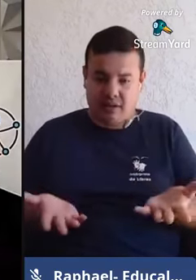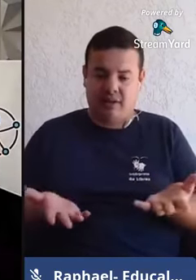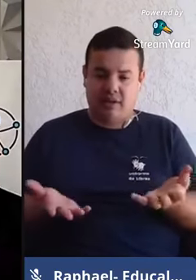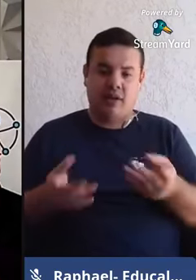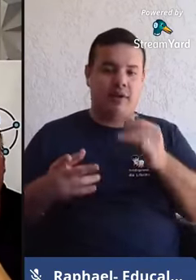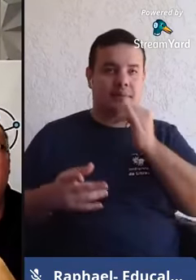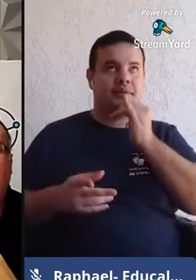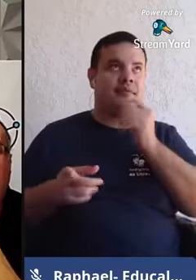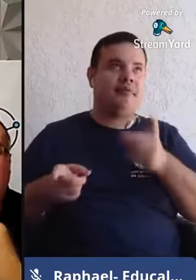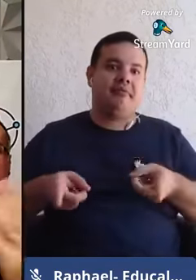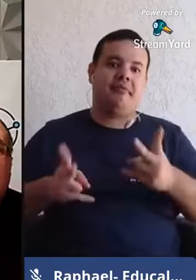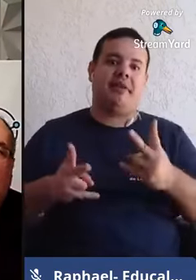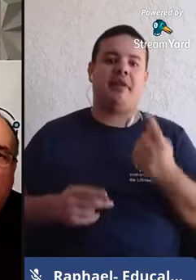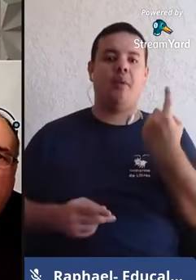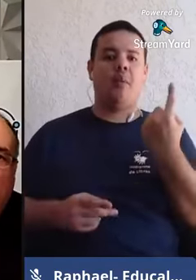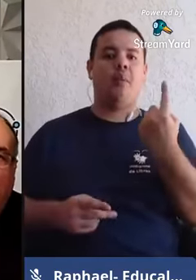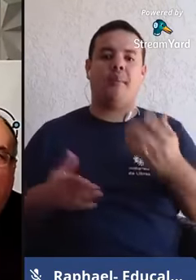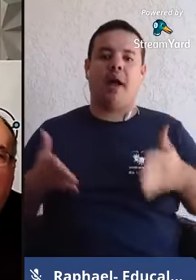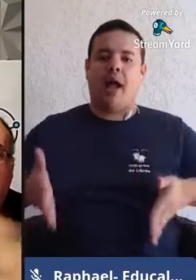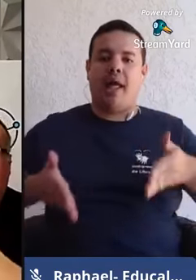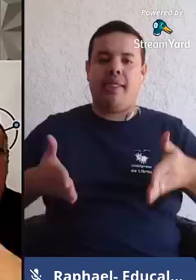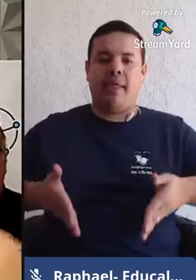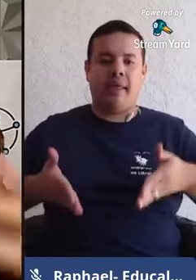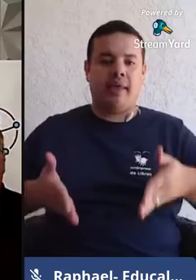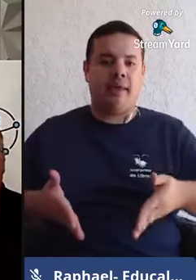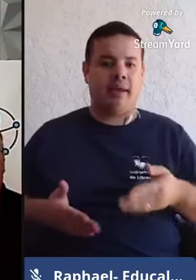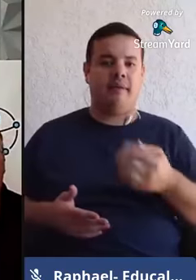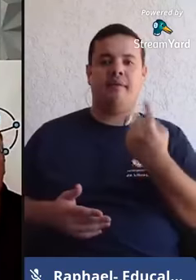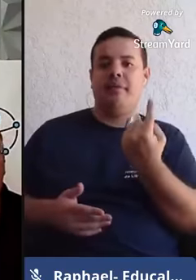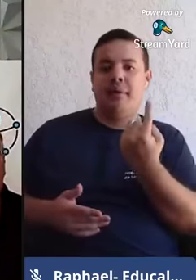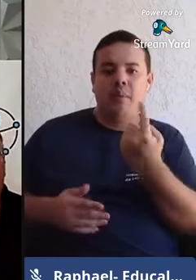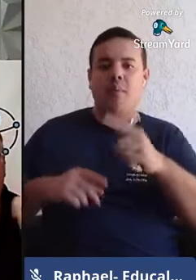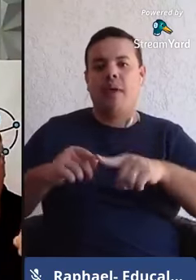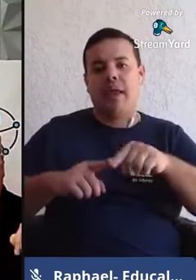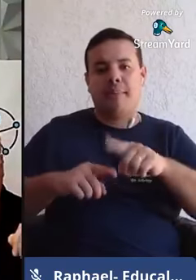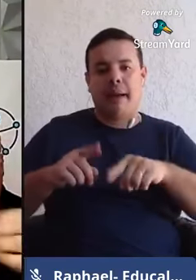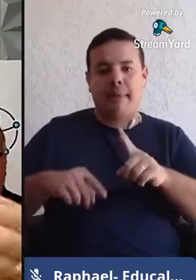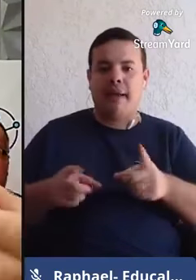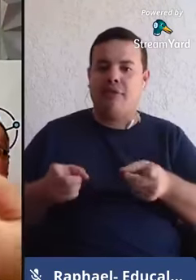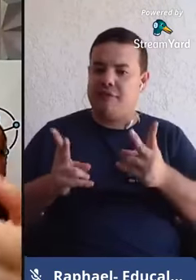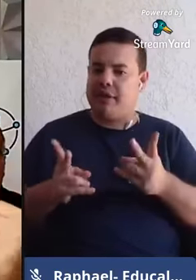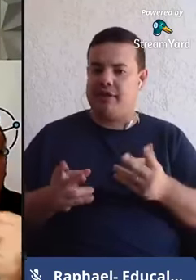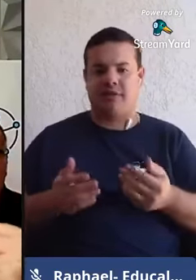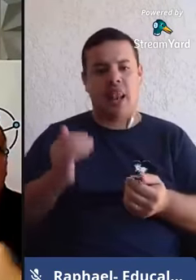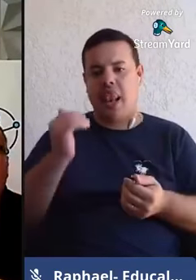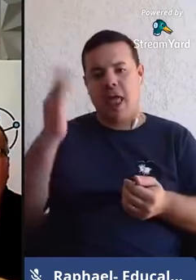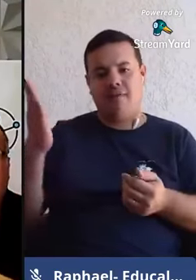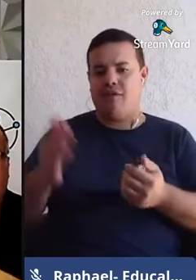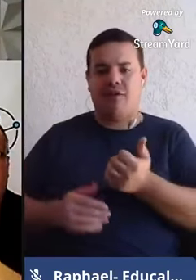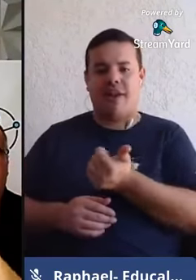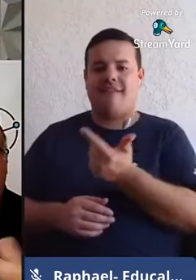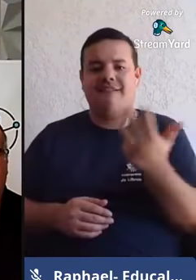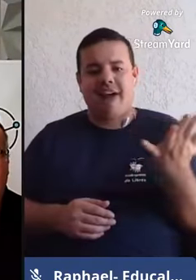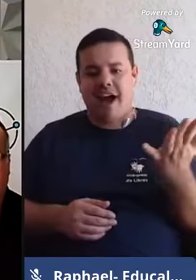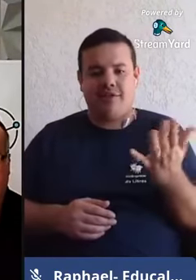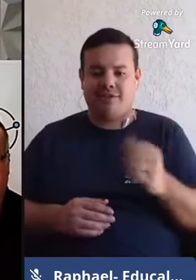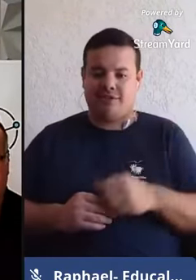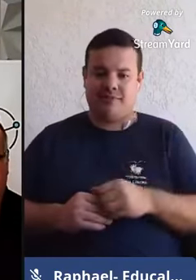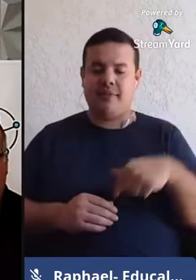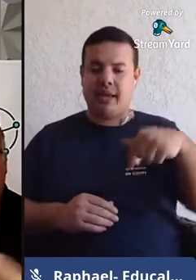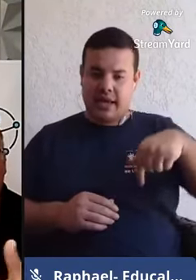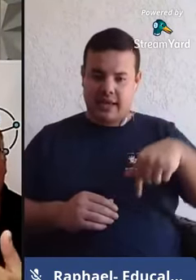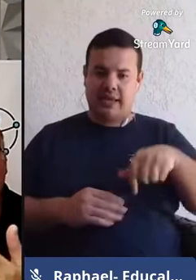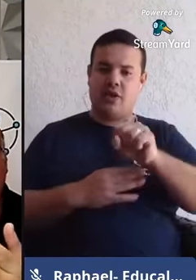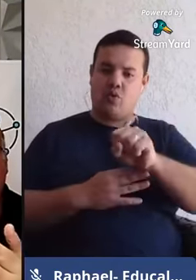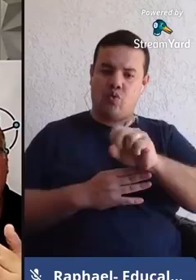de um equipamento, coisa que lá fora não. Você faria a venda de vários equipamentos. Aí você tem o SUS que compra aqui, em grande